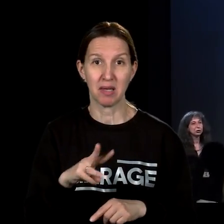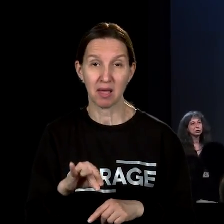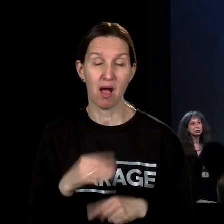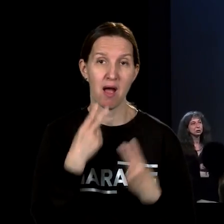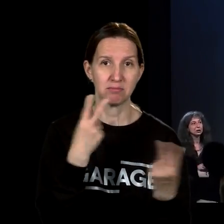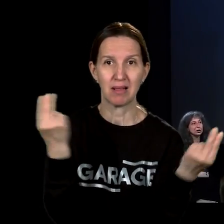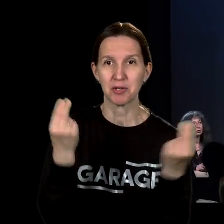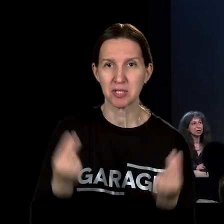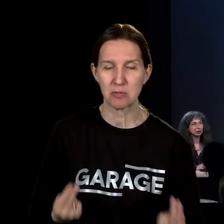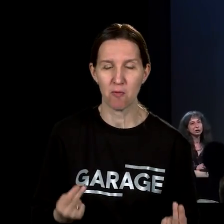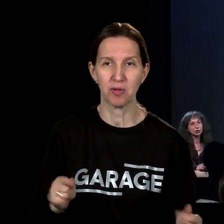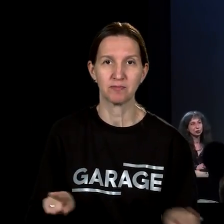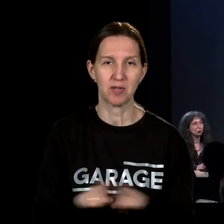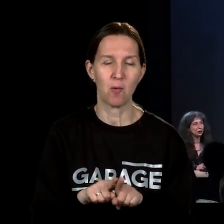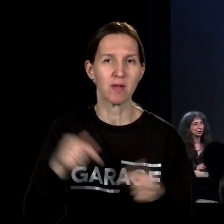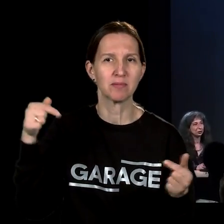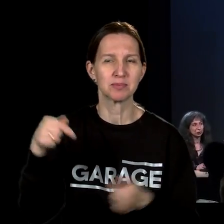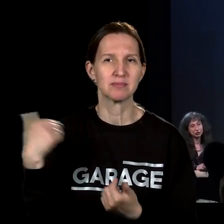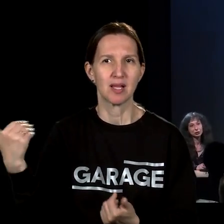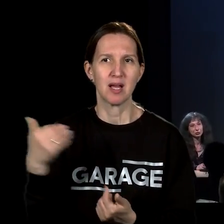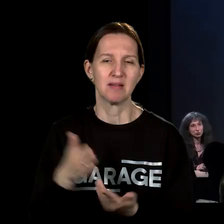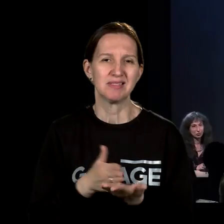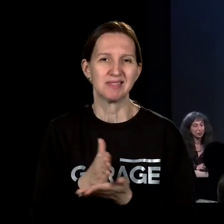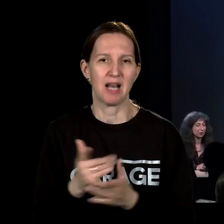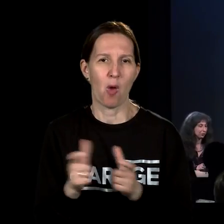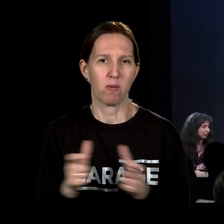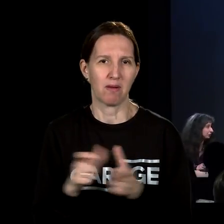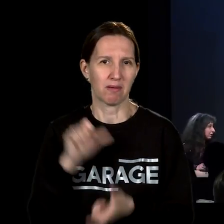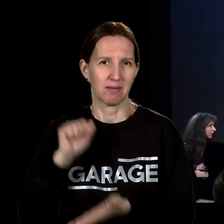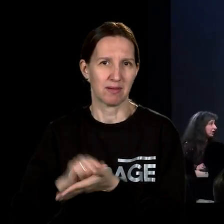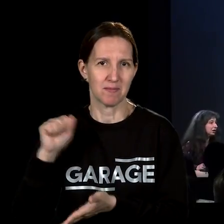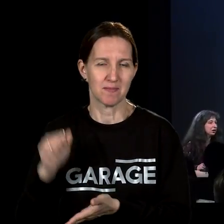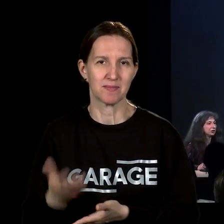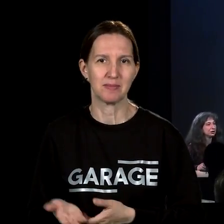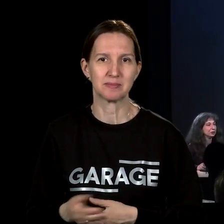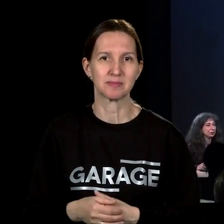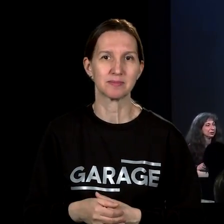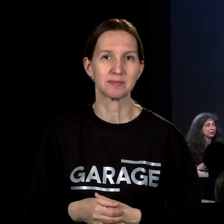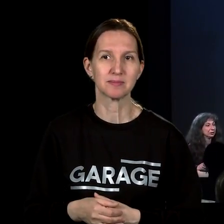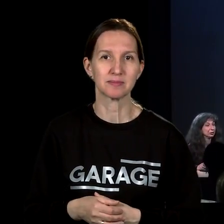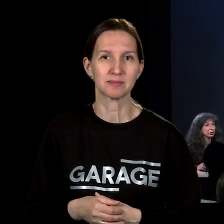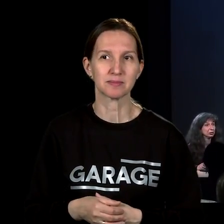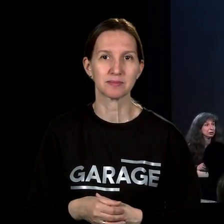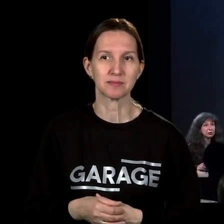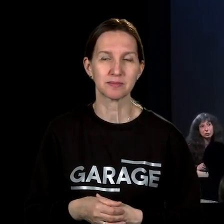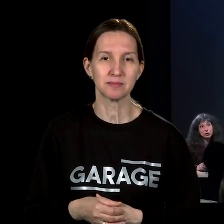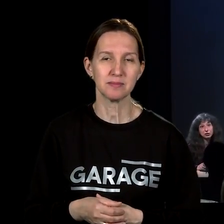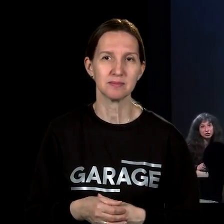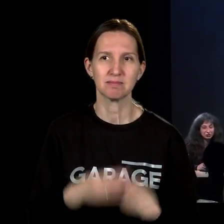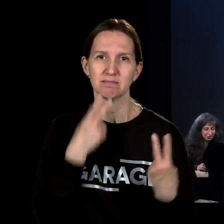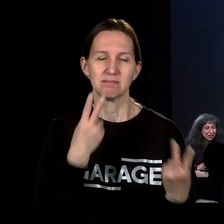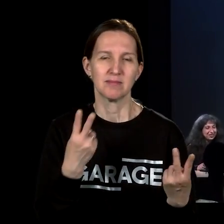они нарисованы вот в этой самой открыточной оптике, которая к этому...